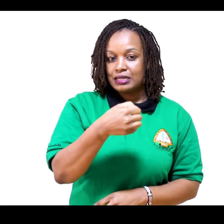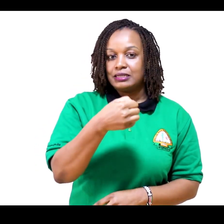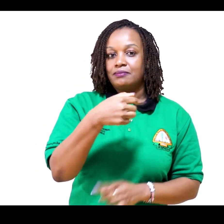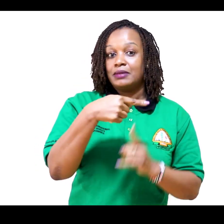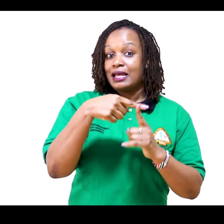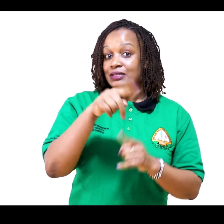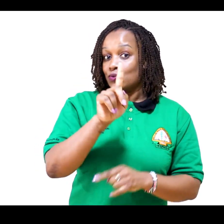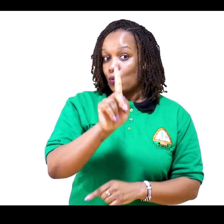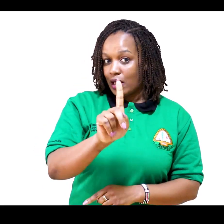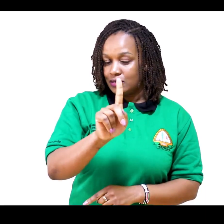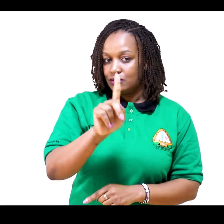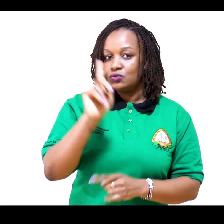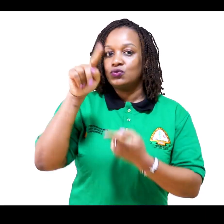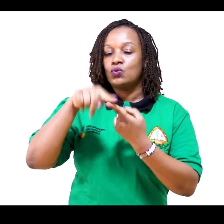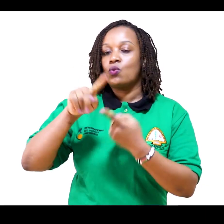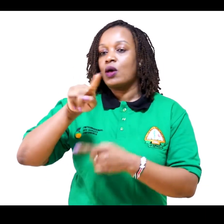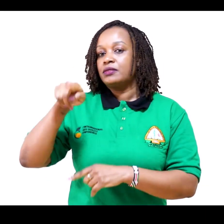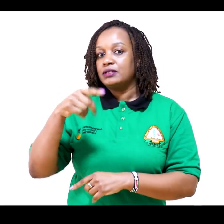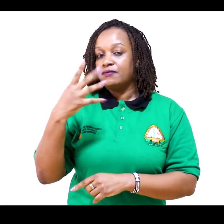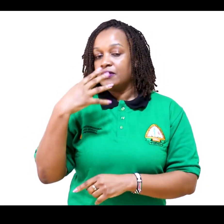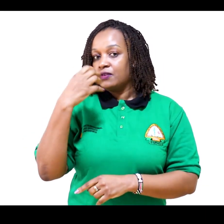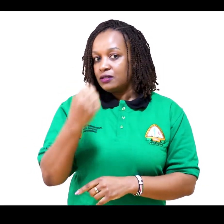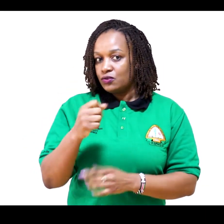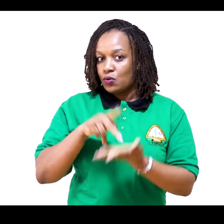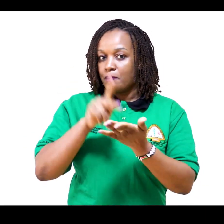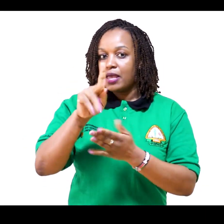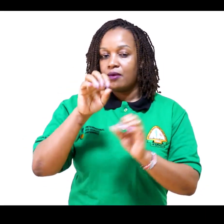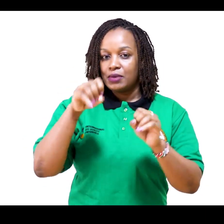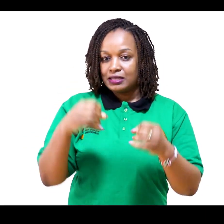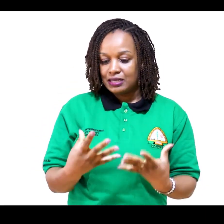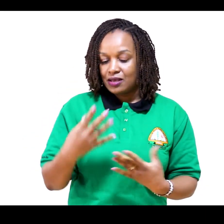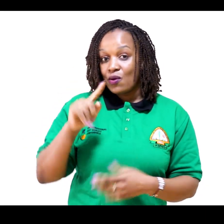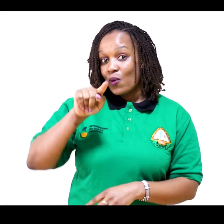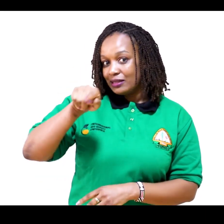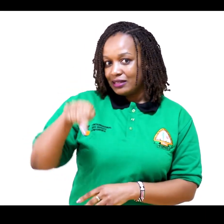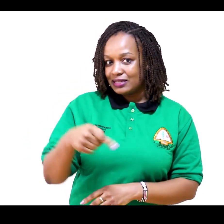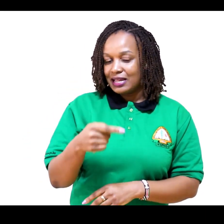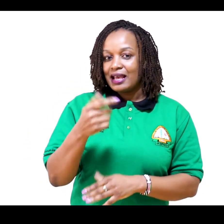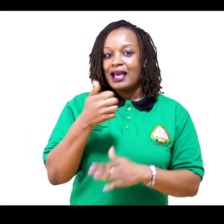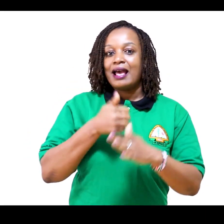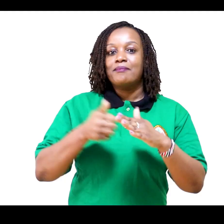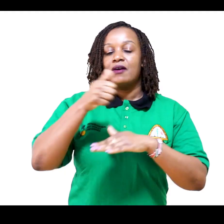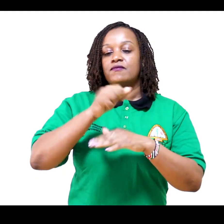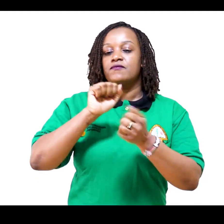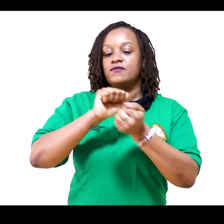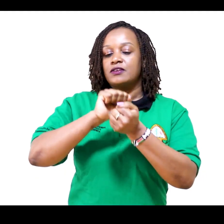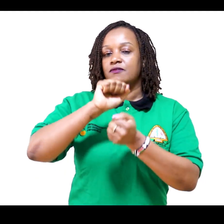5,001 hadi 15,000 kilo, shilingi 1,000. Na kwa zaidi